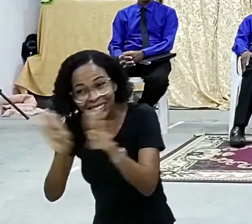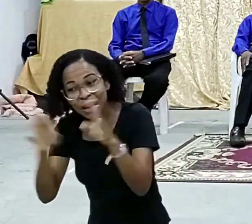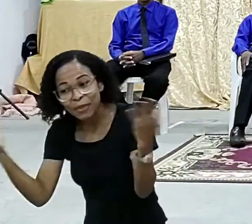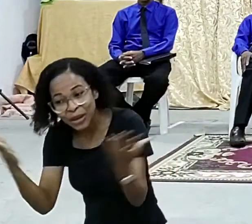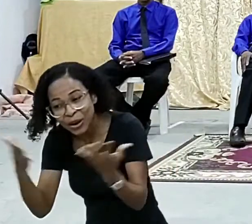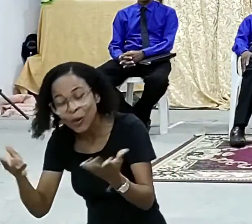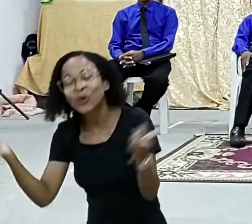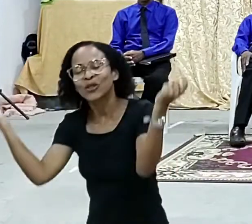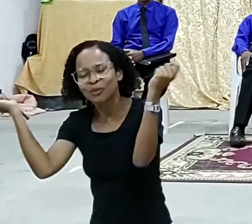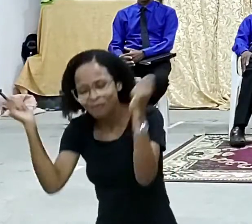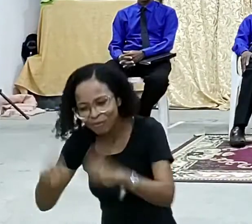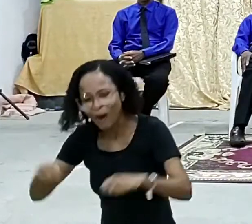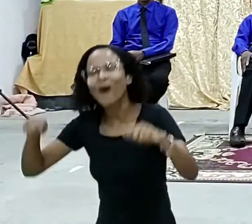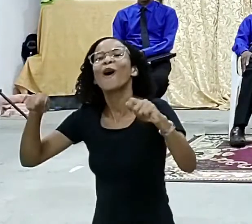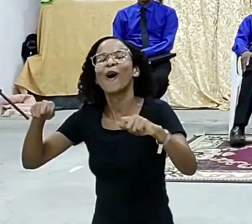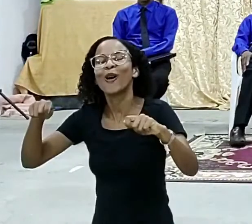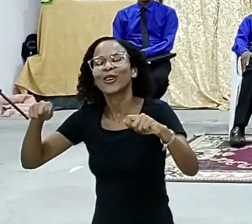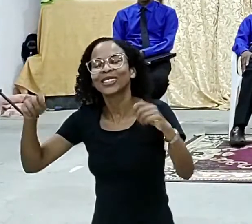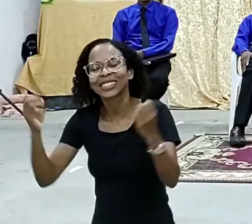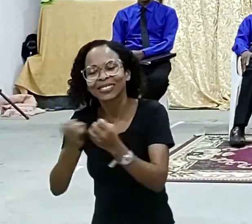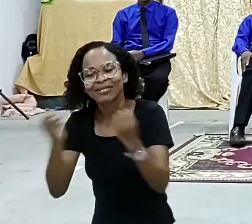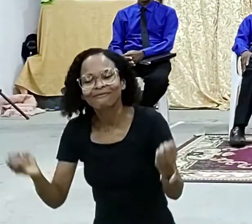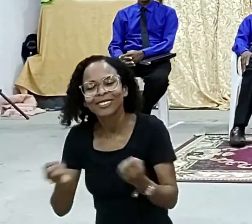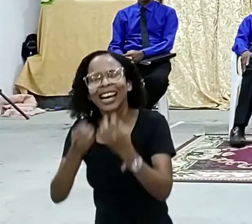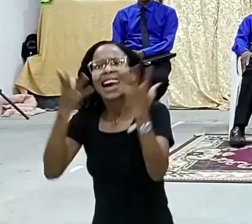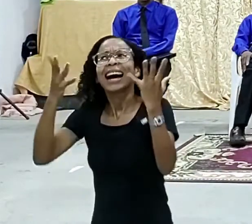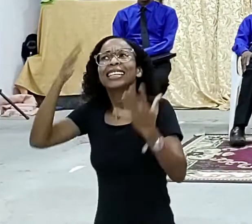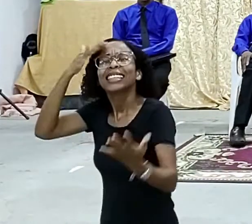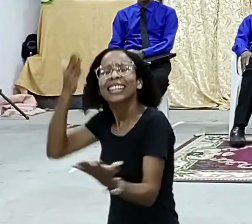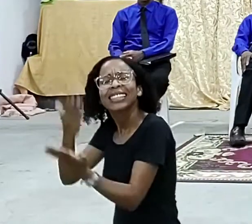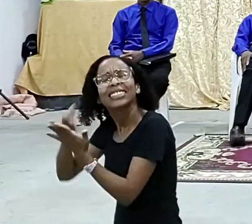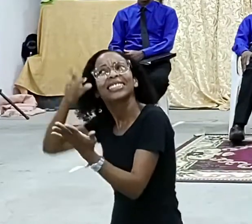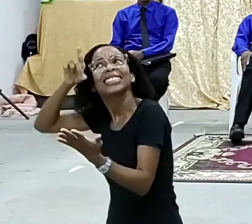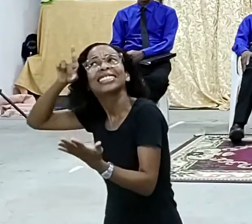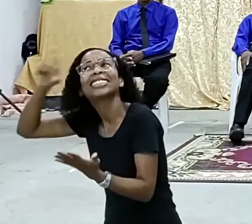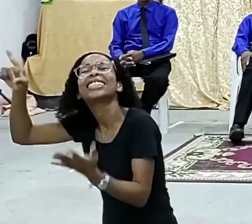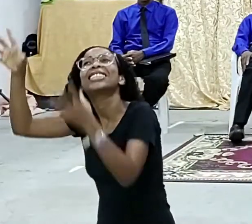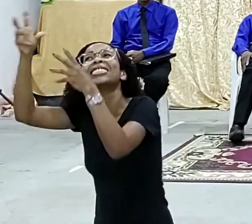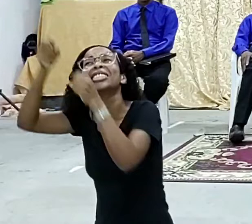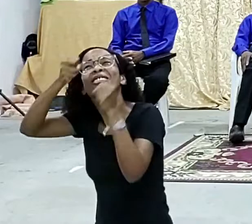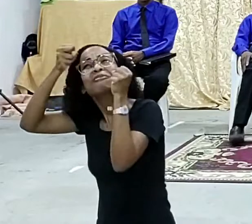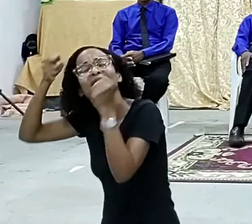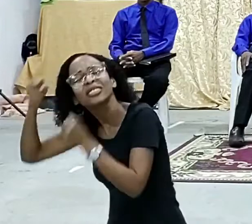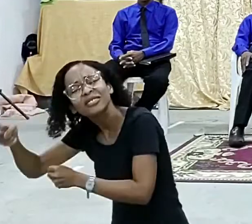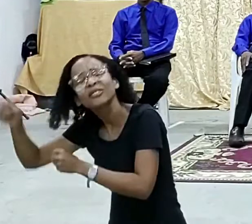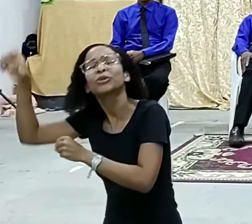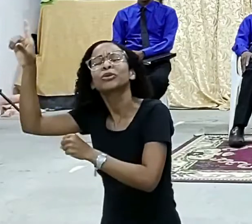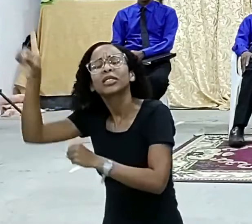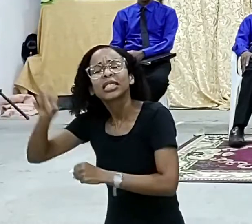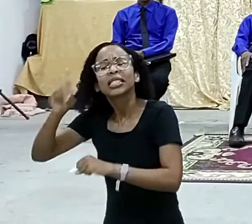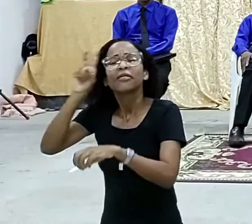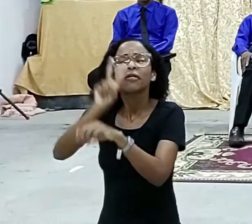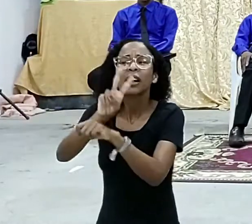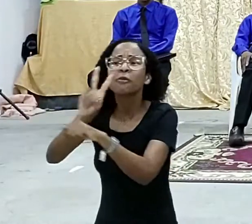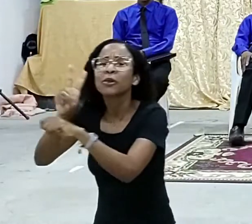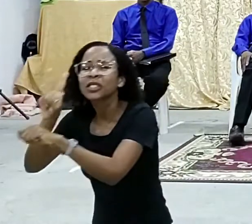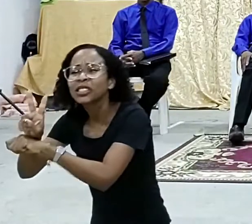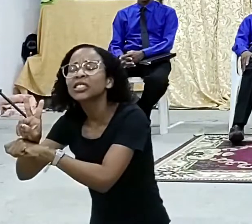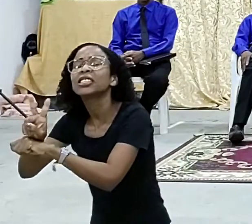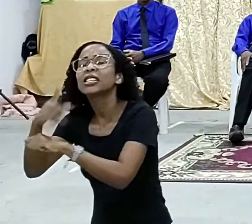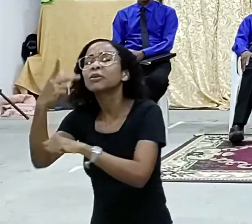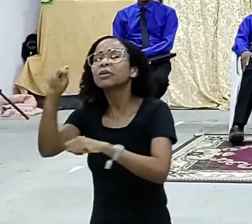no Senhor, confia nele, e Ele tudo fará. Ele vai proteger o seu